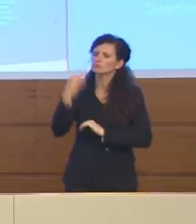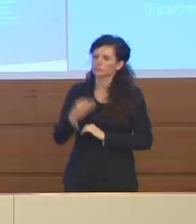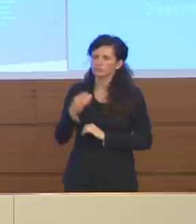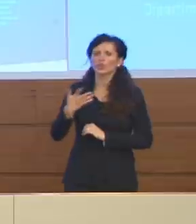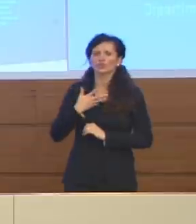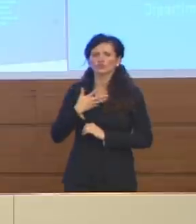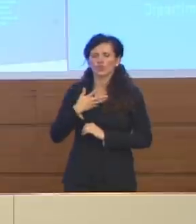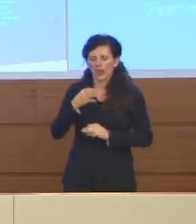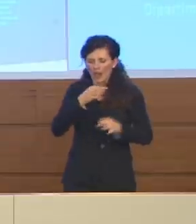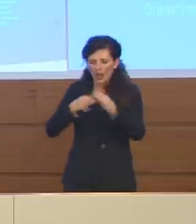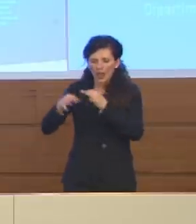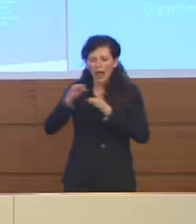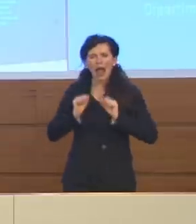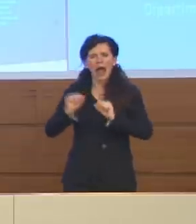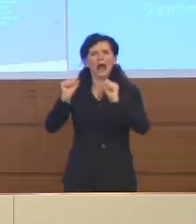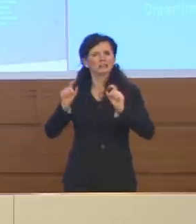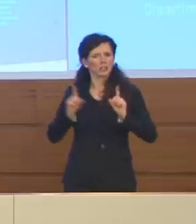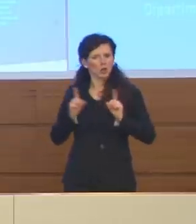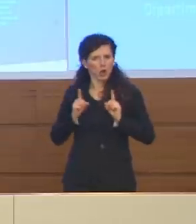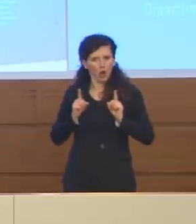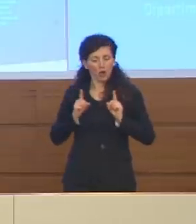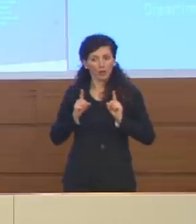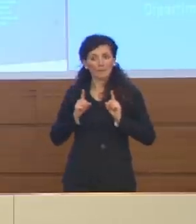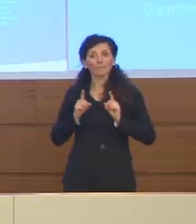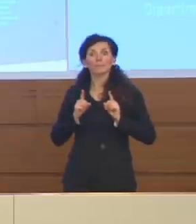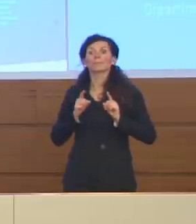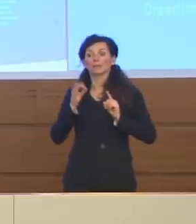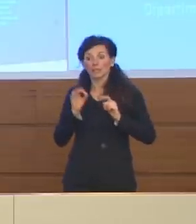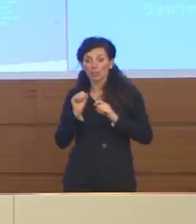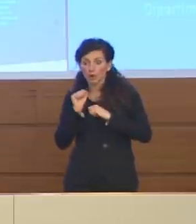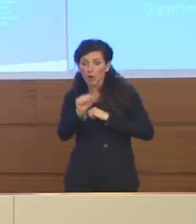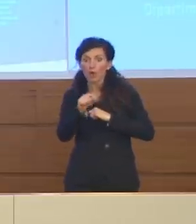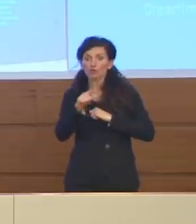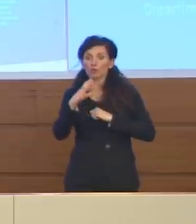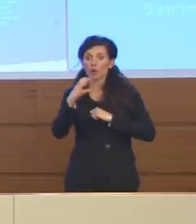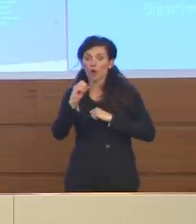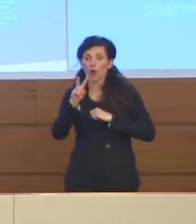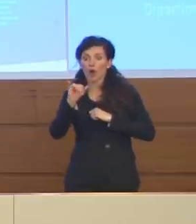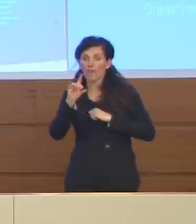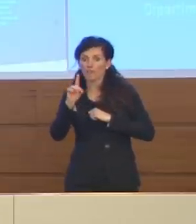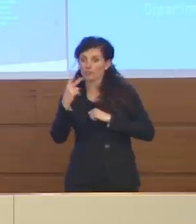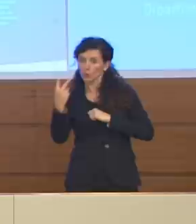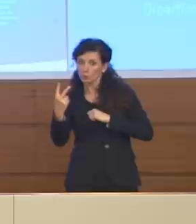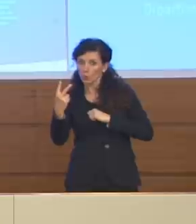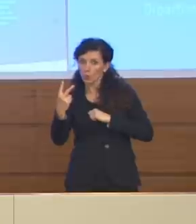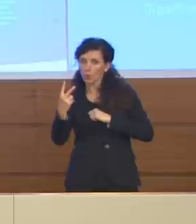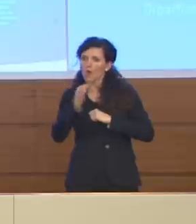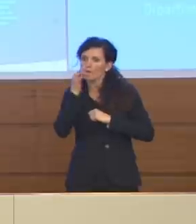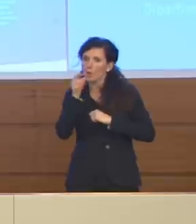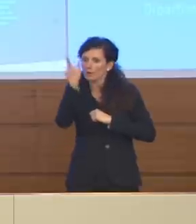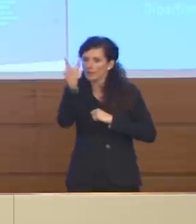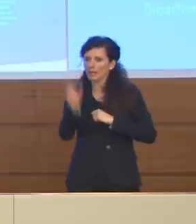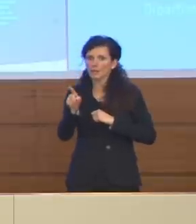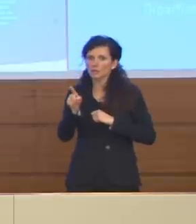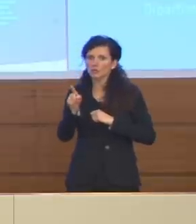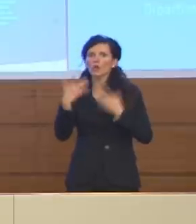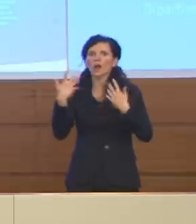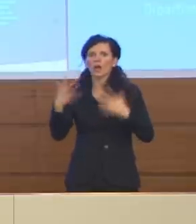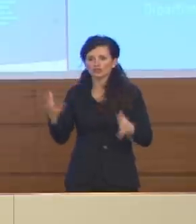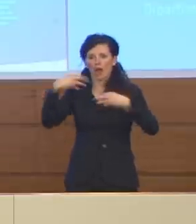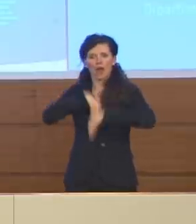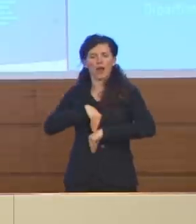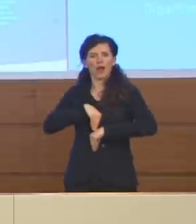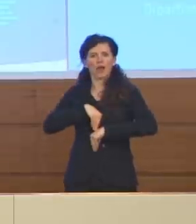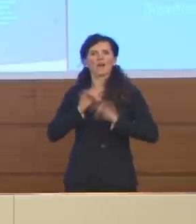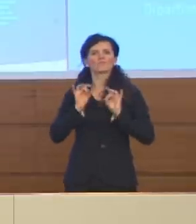sasco b2 sono soggetti che sono entrati in contatto col virus ma